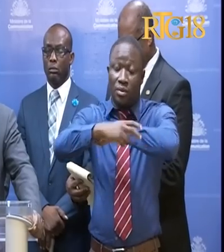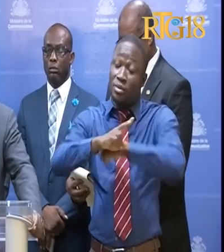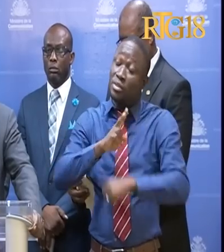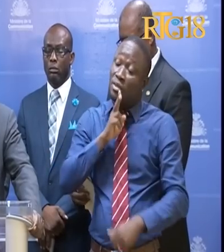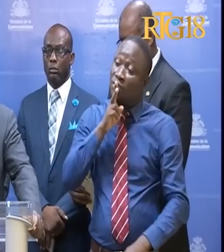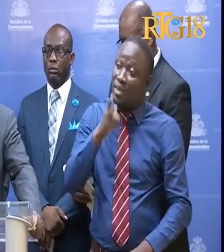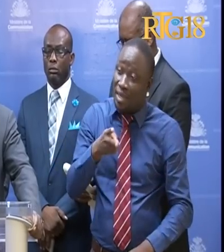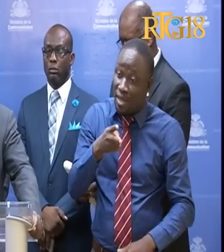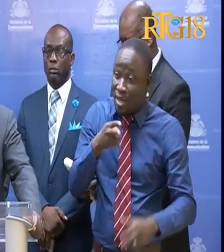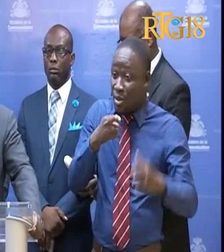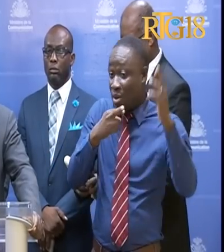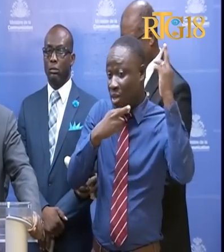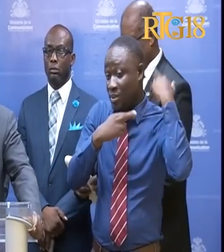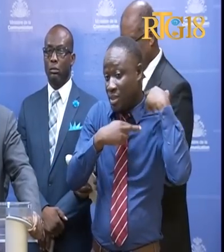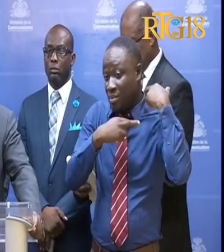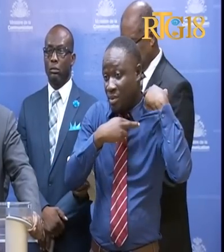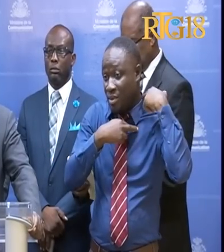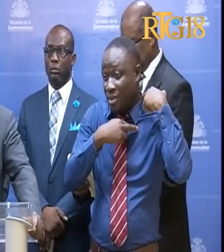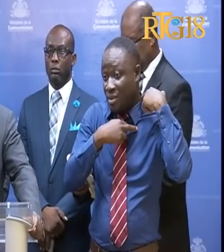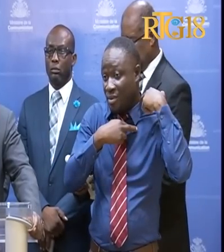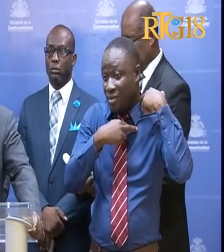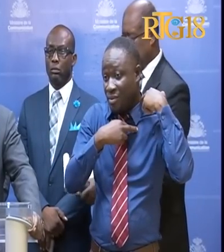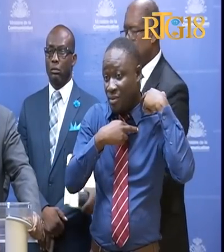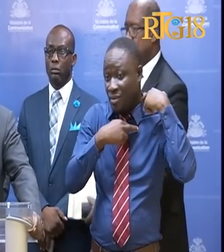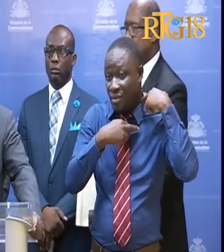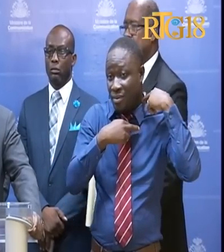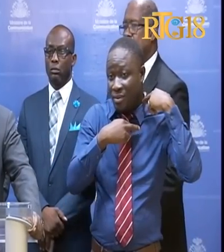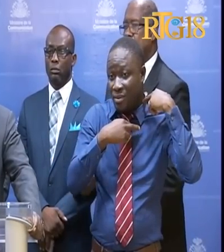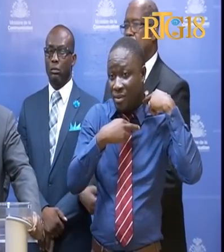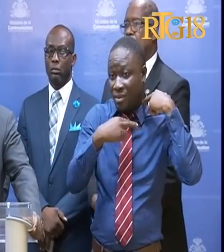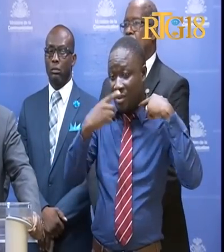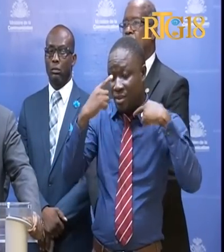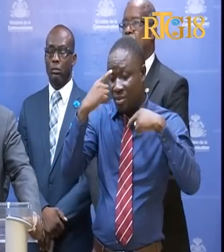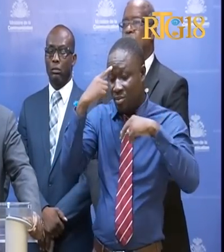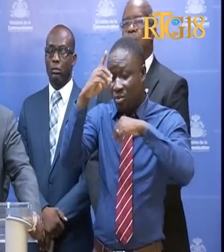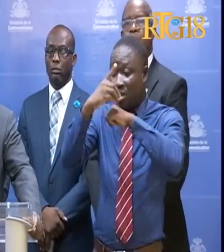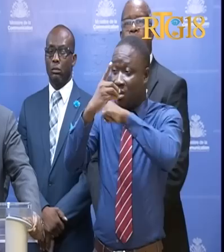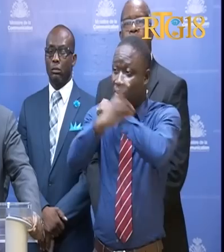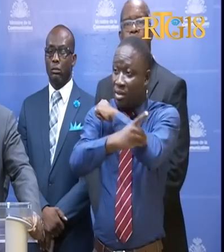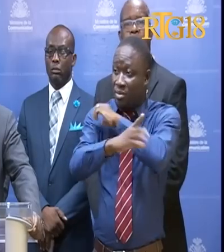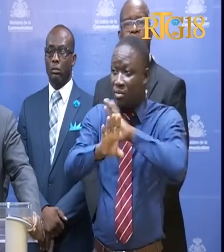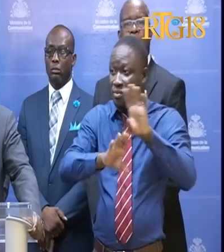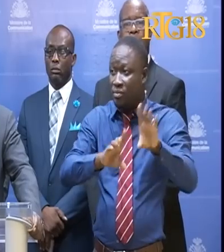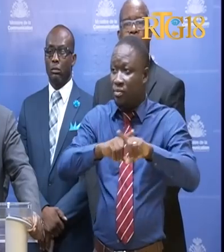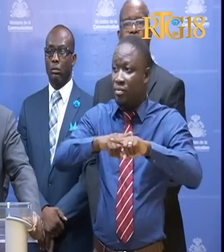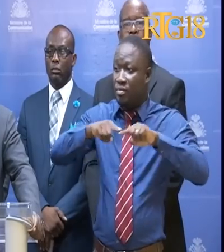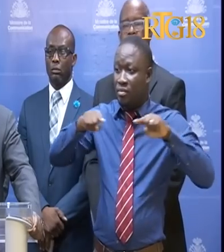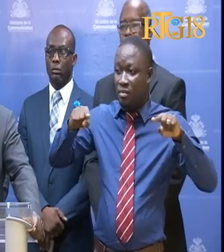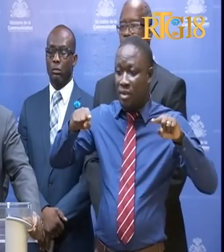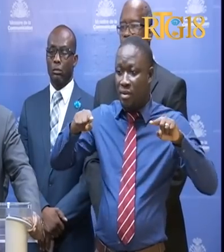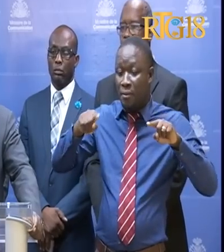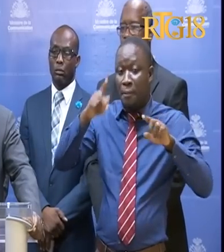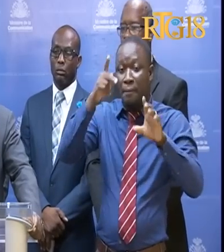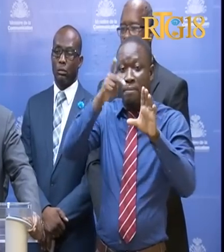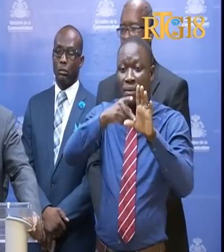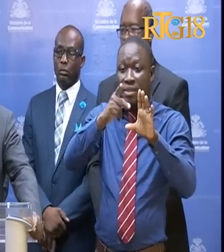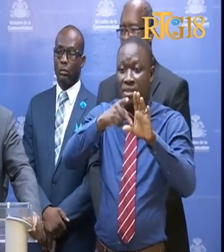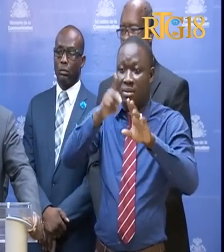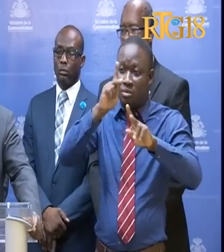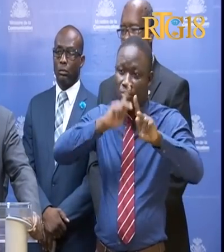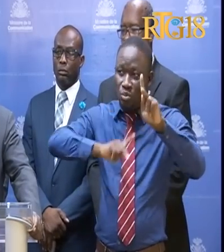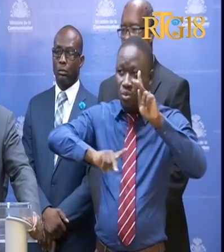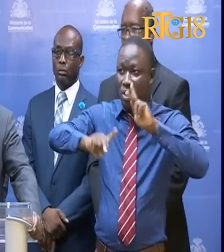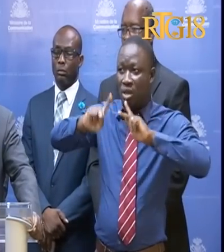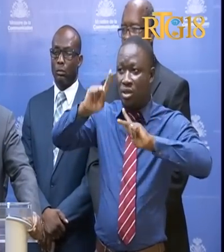vwe responsabilité direk la, li akombe a la douane, men participation population